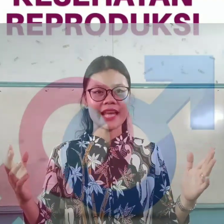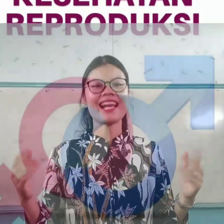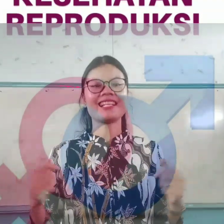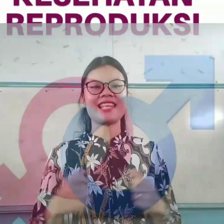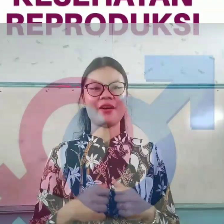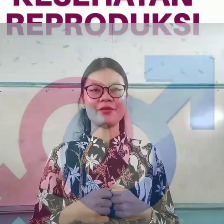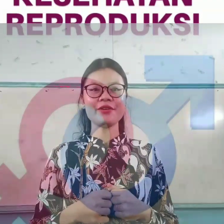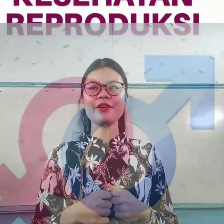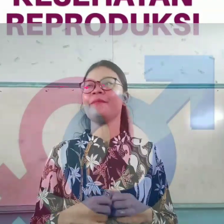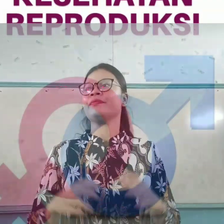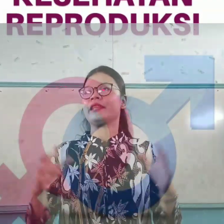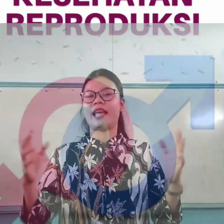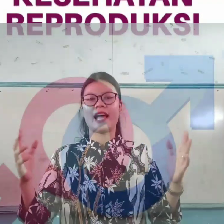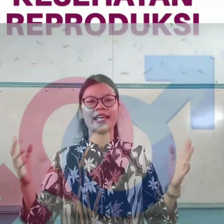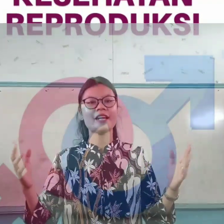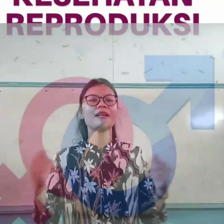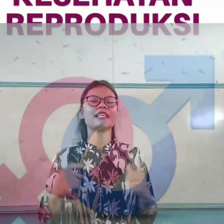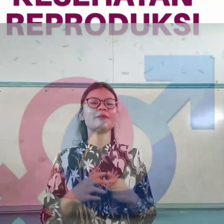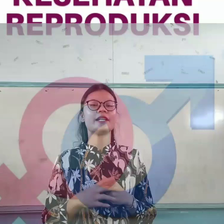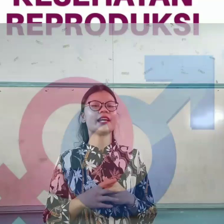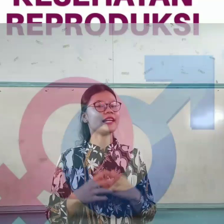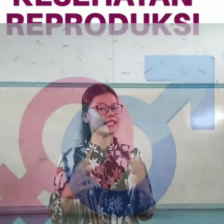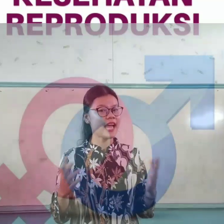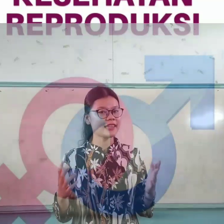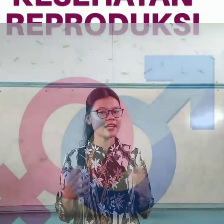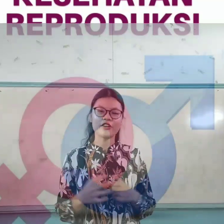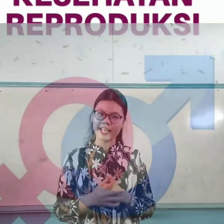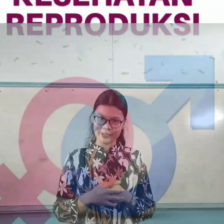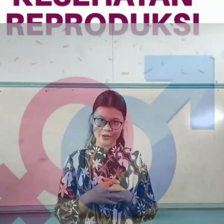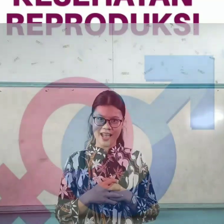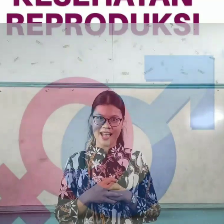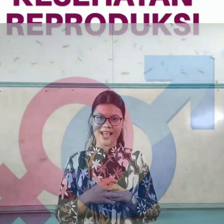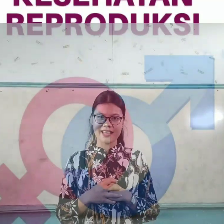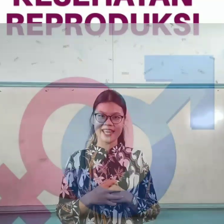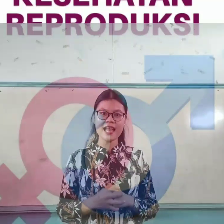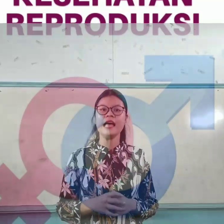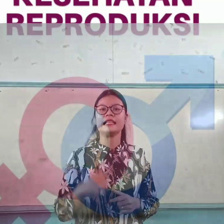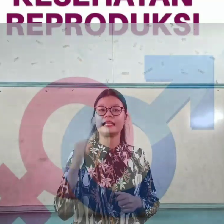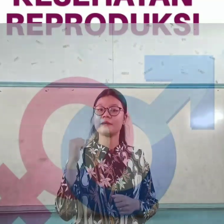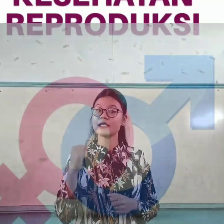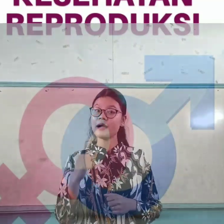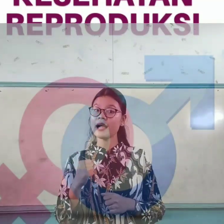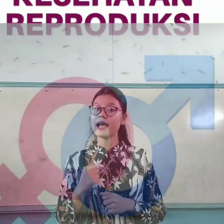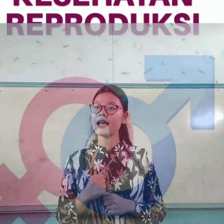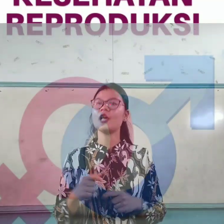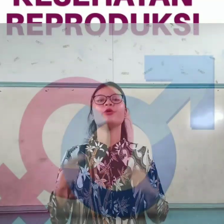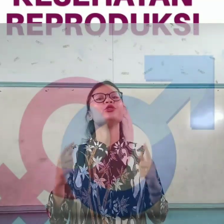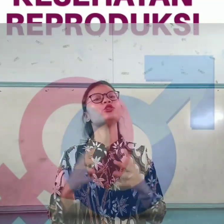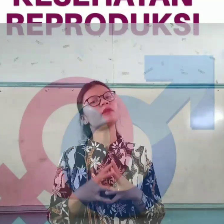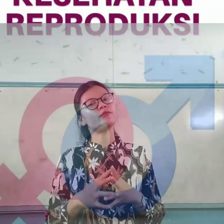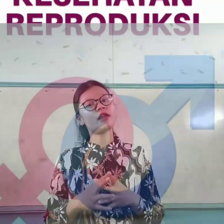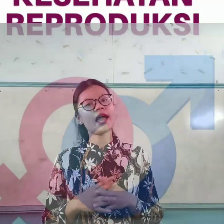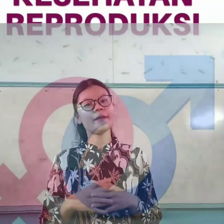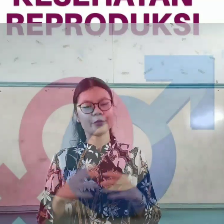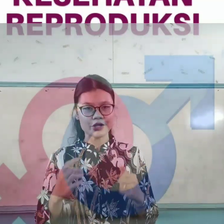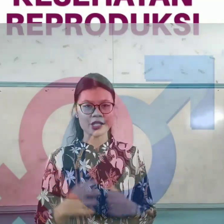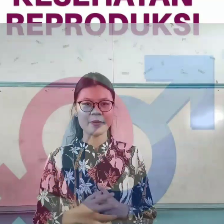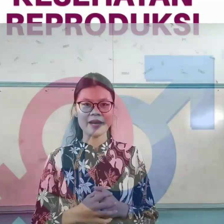jarak jauh, kita masih diberikan kesehatan oleh Tuhan ya. Tetap semangat untuk memulai proses